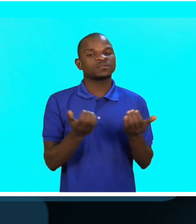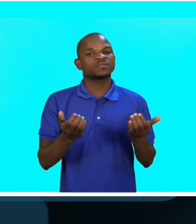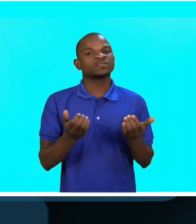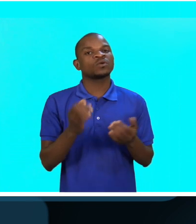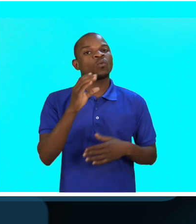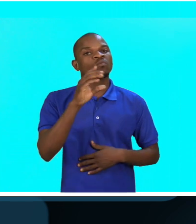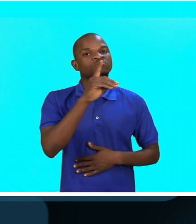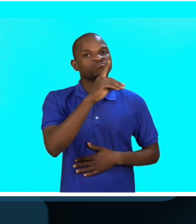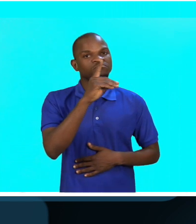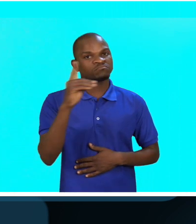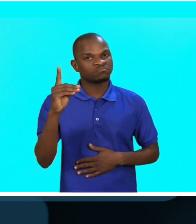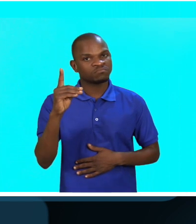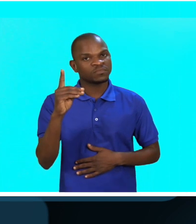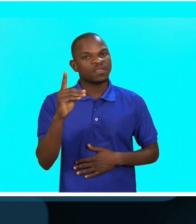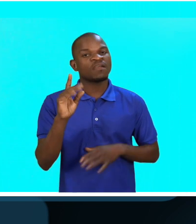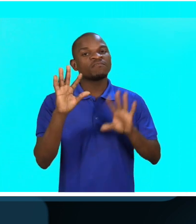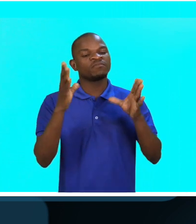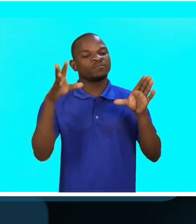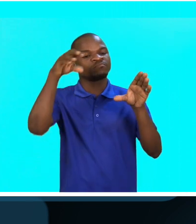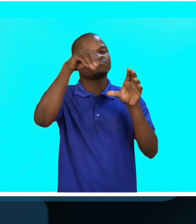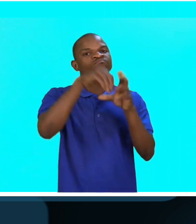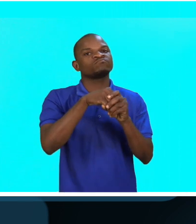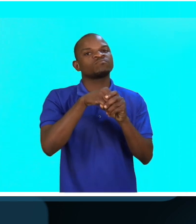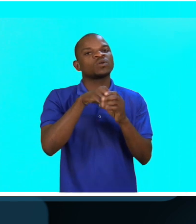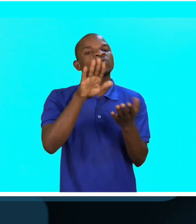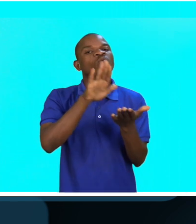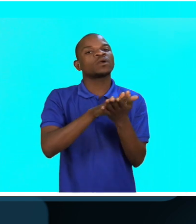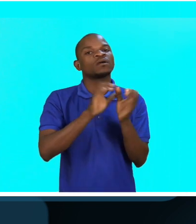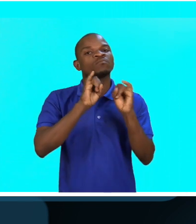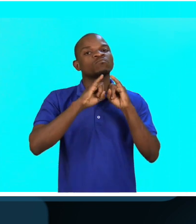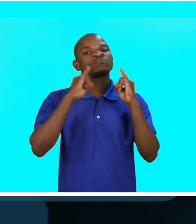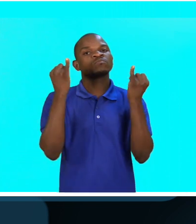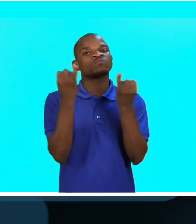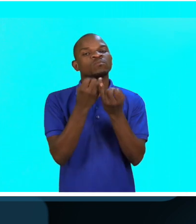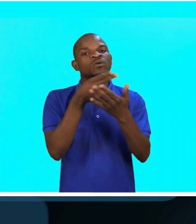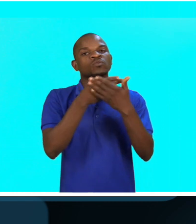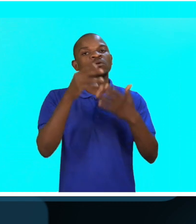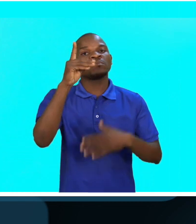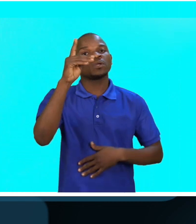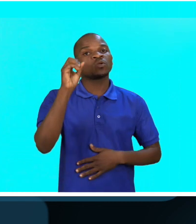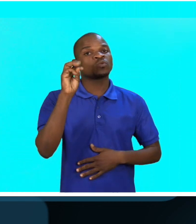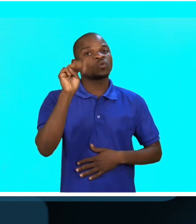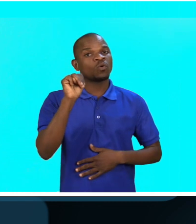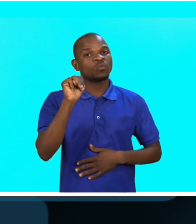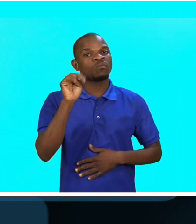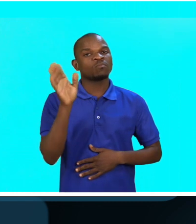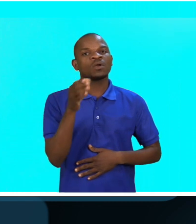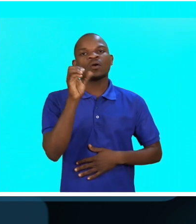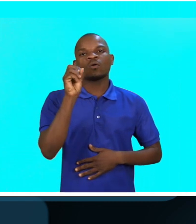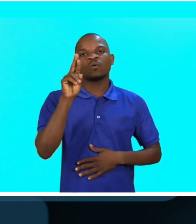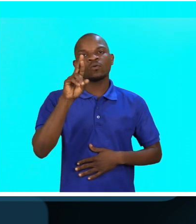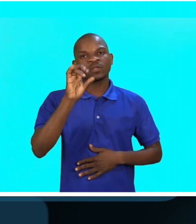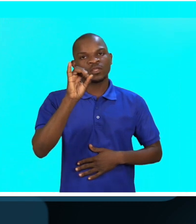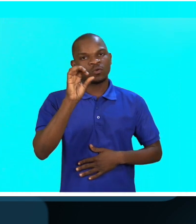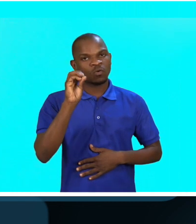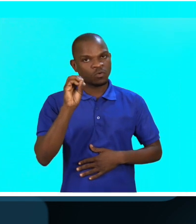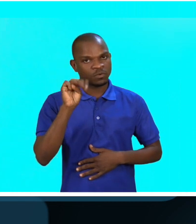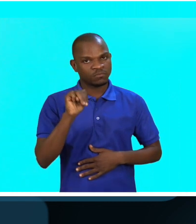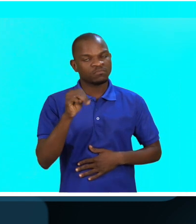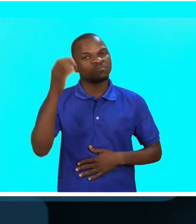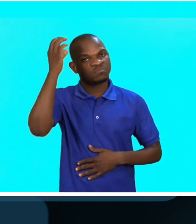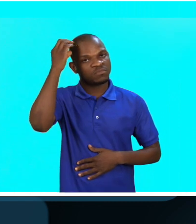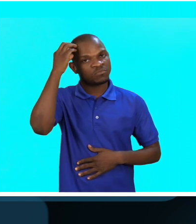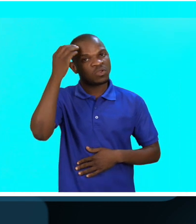Mais de 50 crianças com necessidades especiais vivem no Centro Dom Orione, em Maputo. Muitas